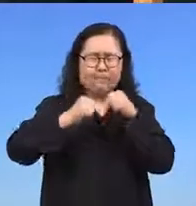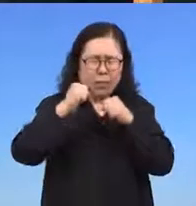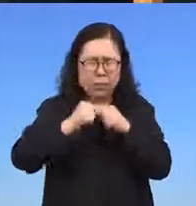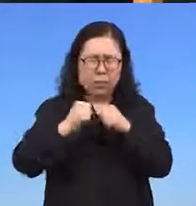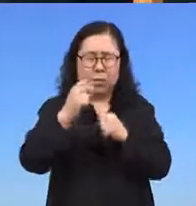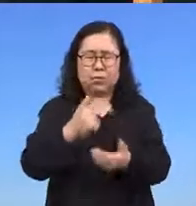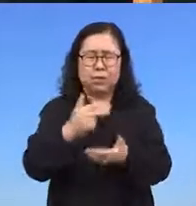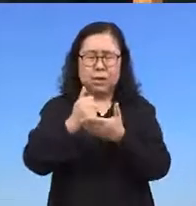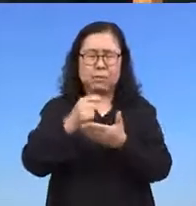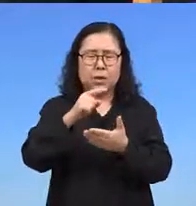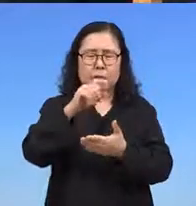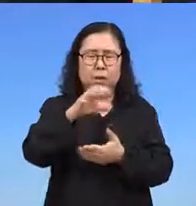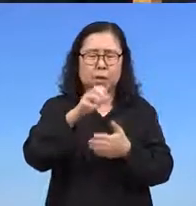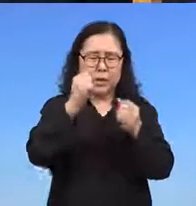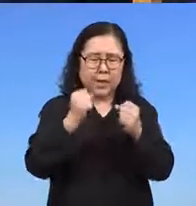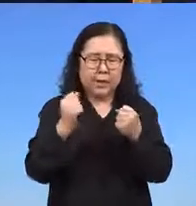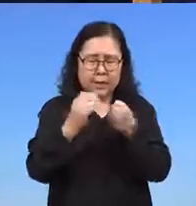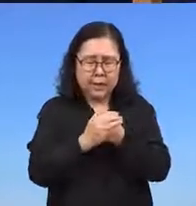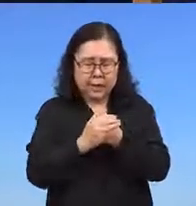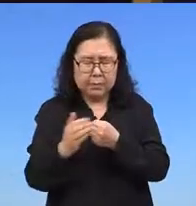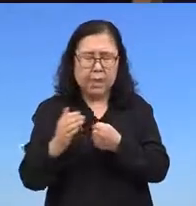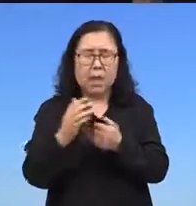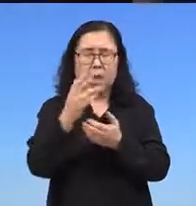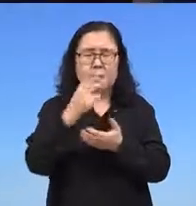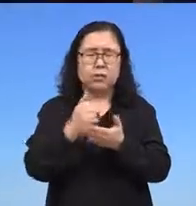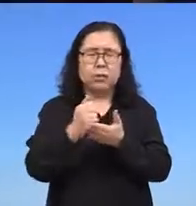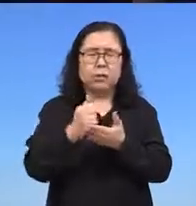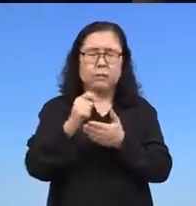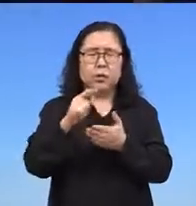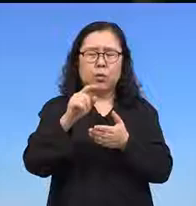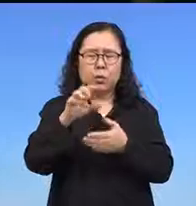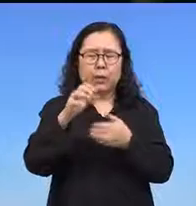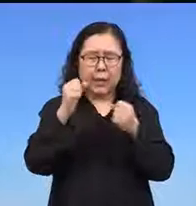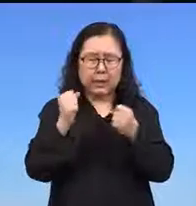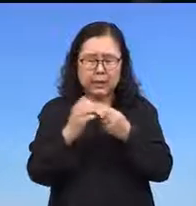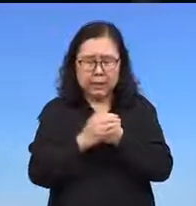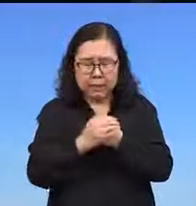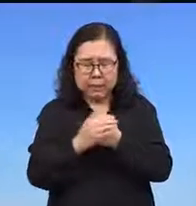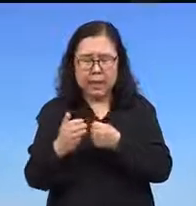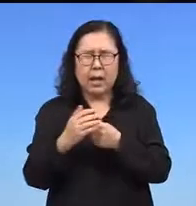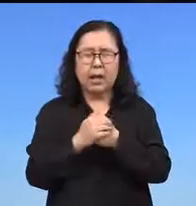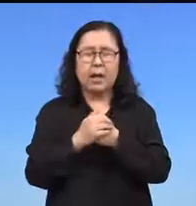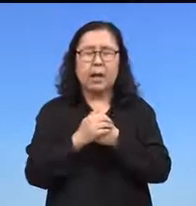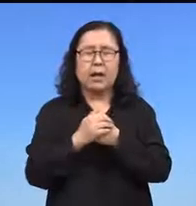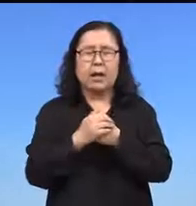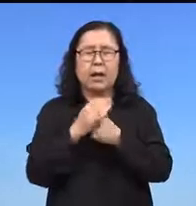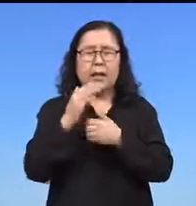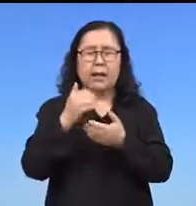주님 여기 계시기에, 주님 여기 계시기에